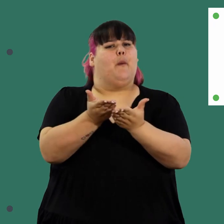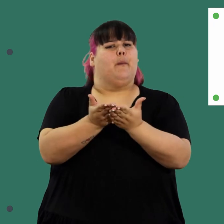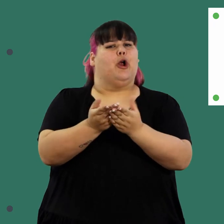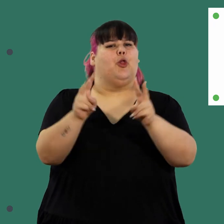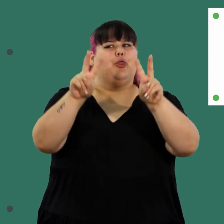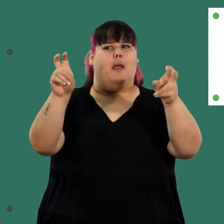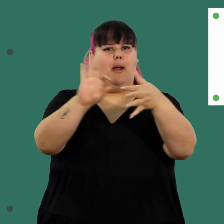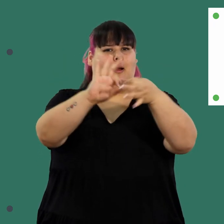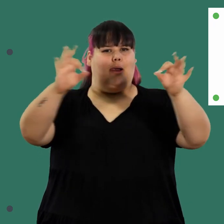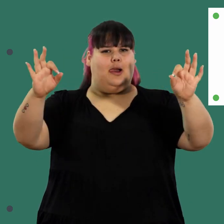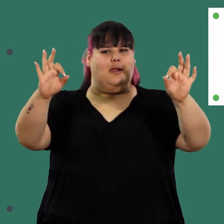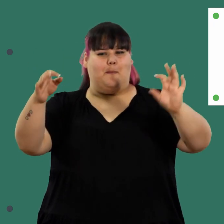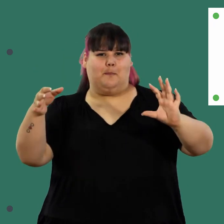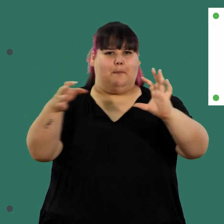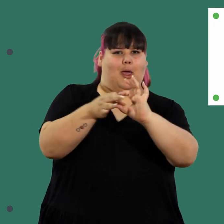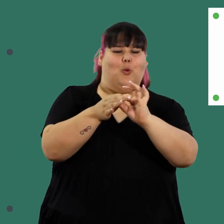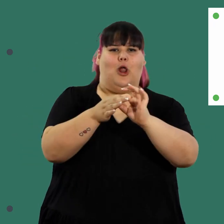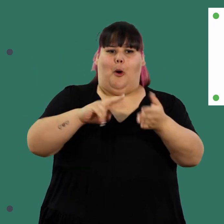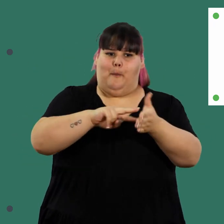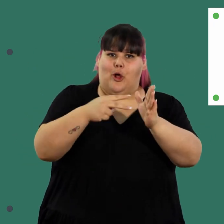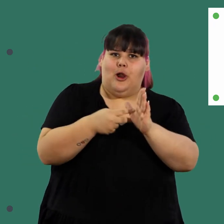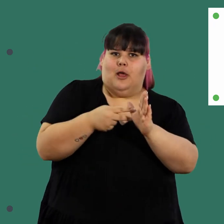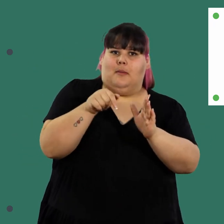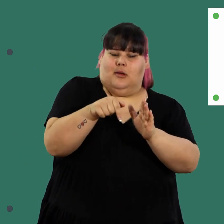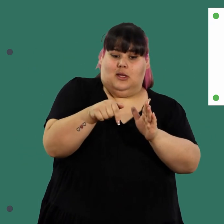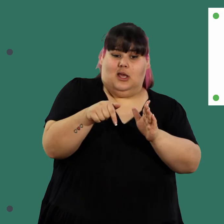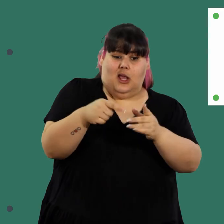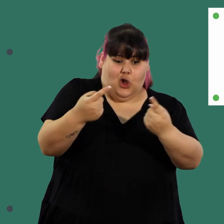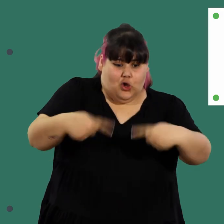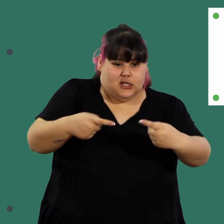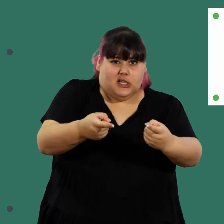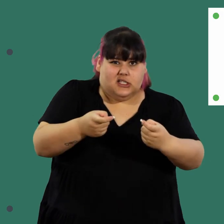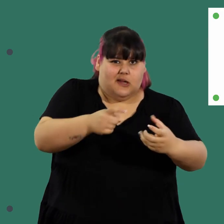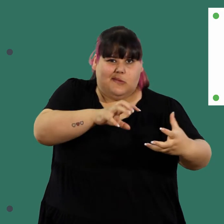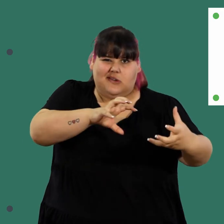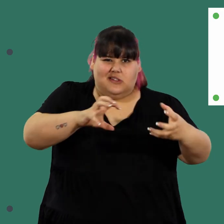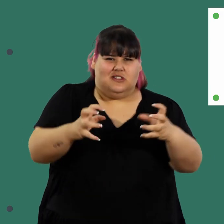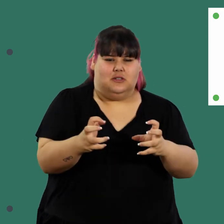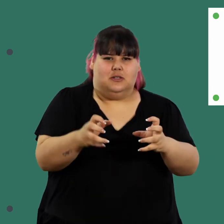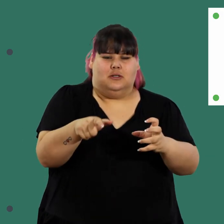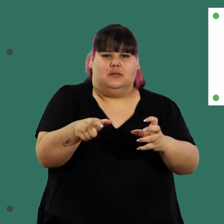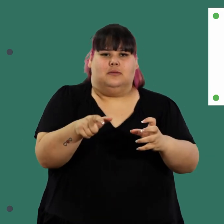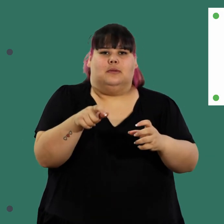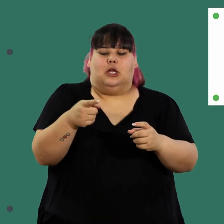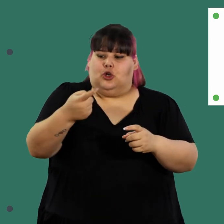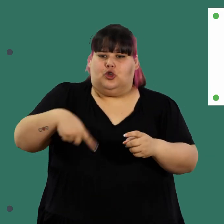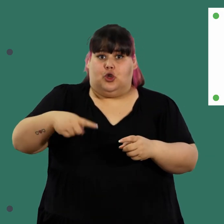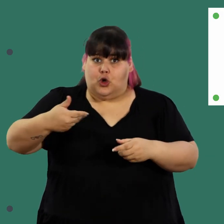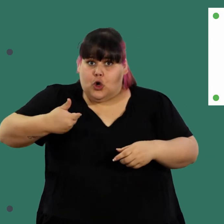relacionado con los problemas que afectan estas necesidades en nuestros hábitats y que debemos atender como